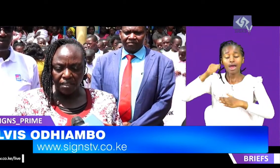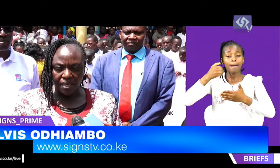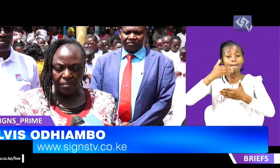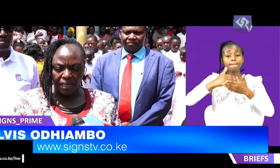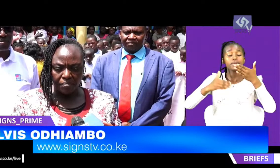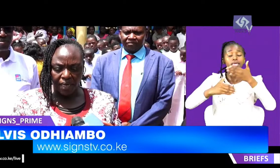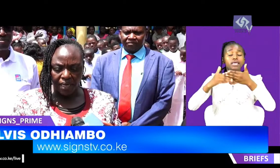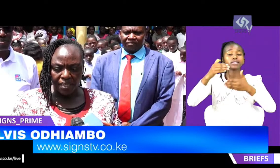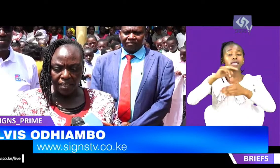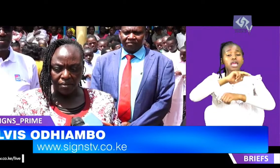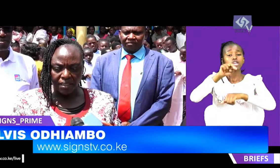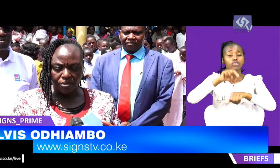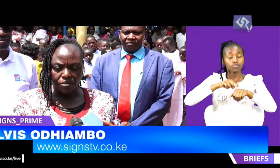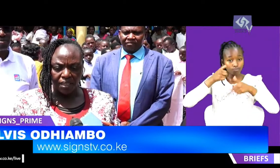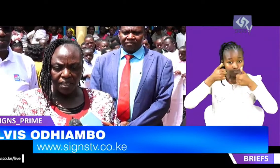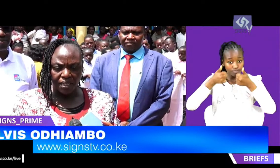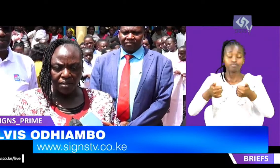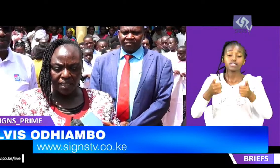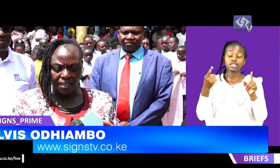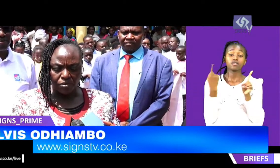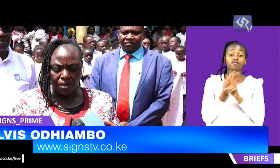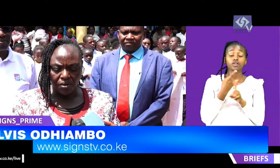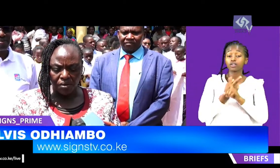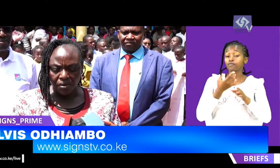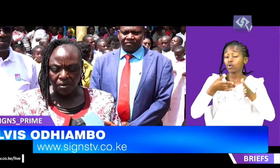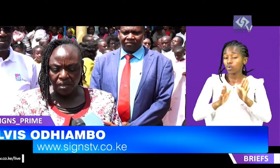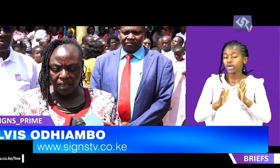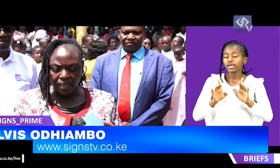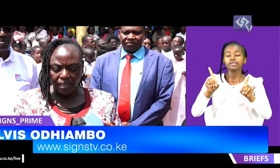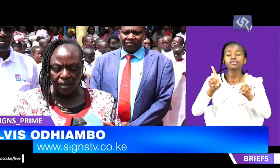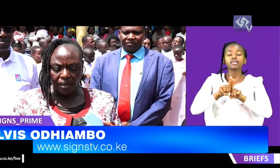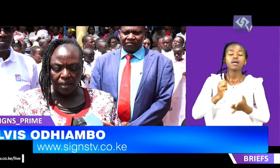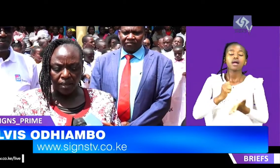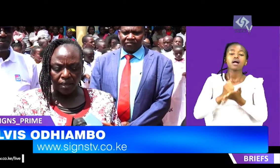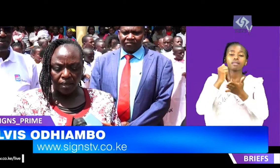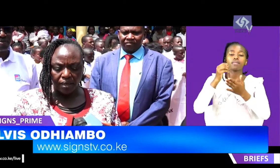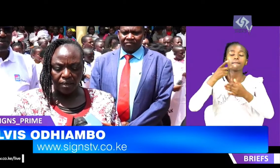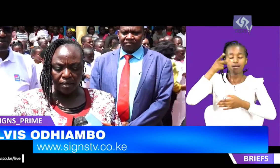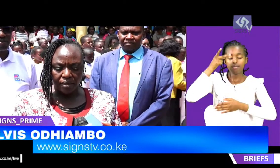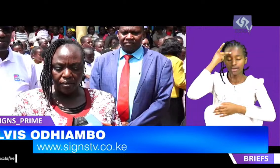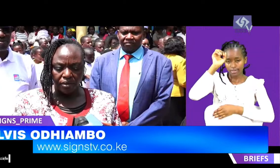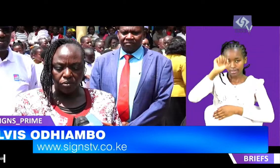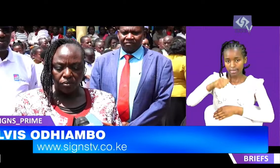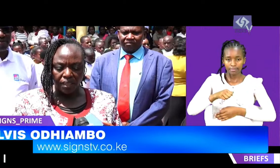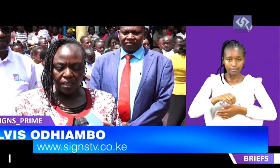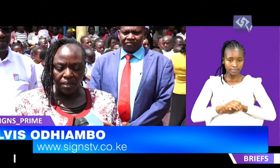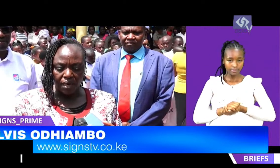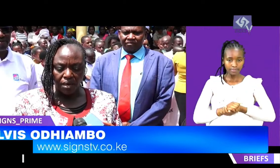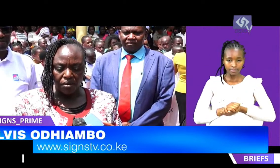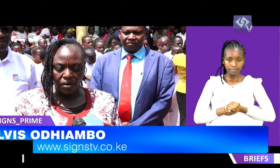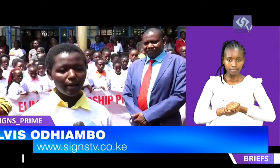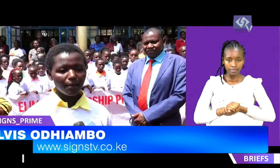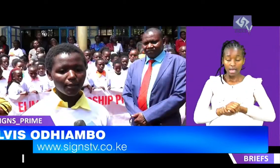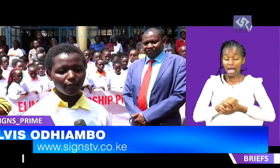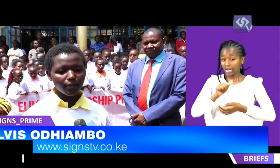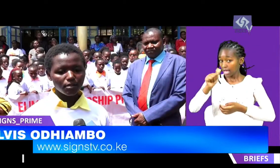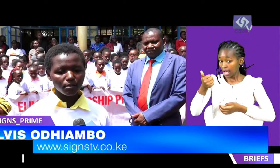njia mbalimbali, waweze kusaidia wasasi wao na hata watoto wengine wao. I'm the first